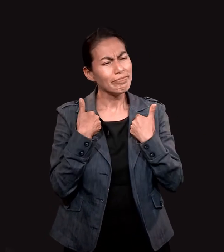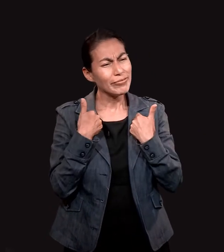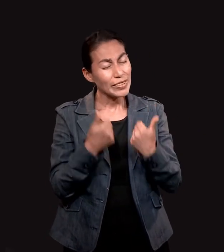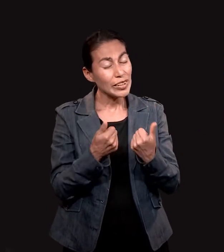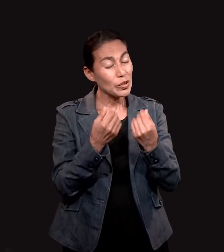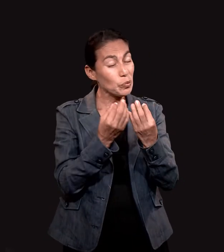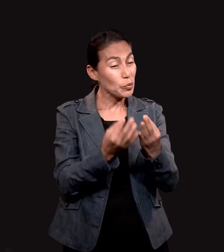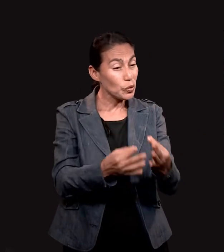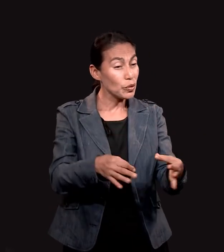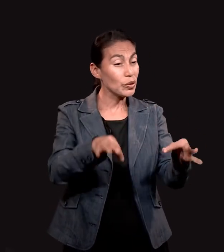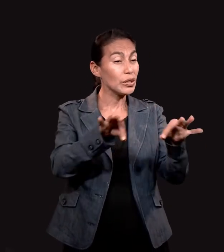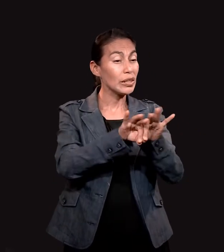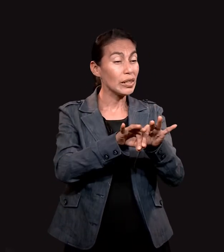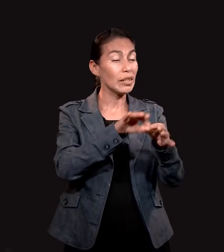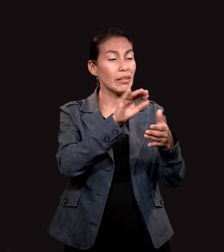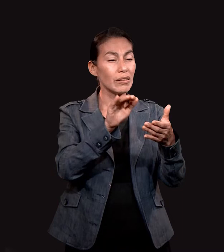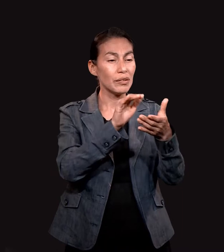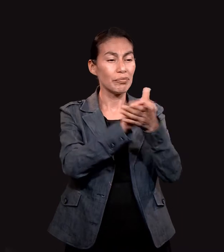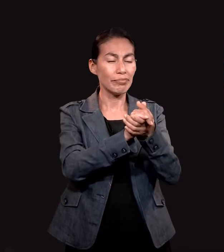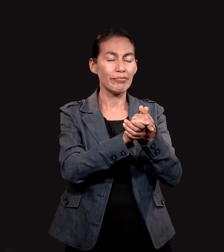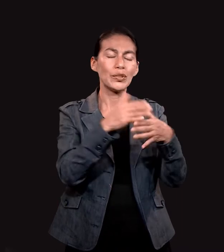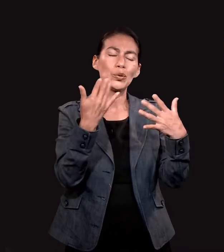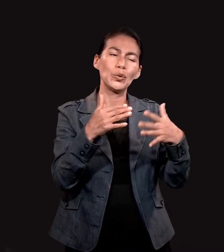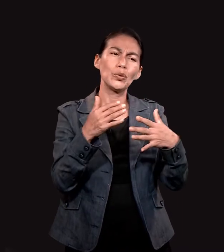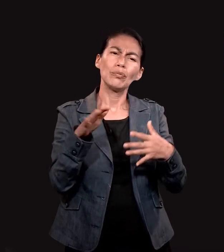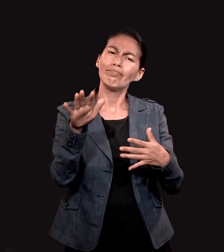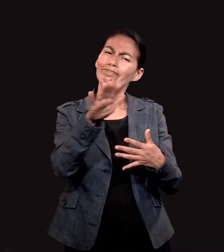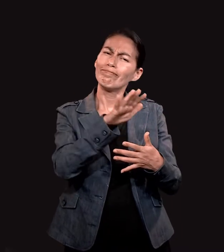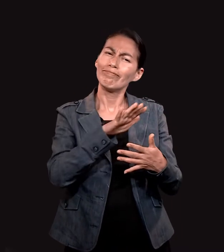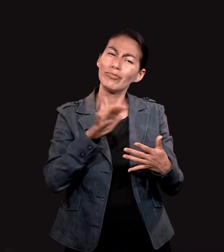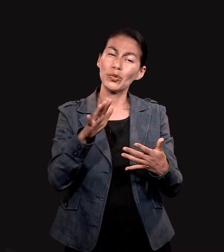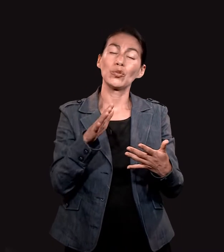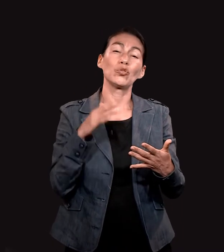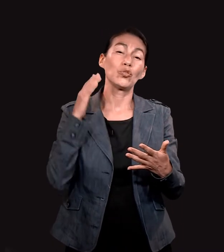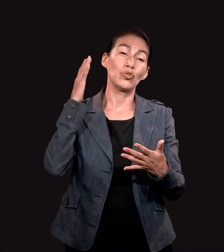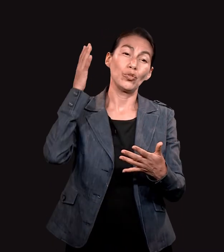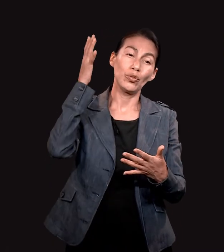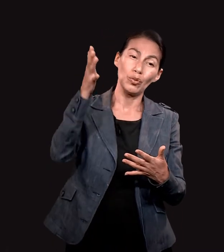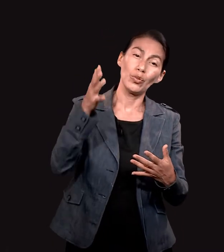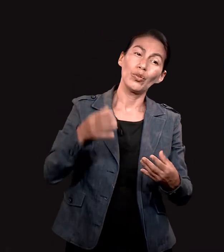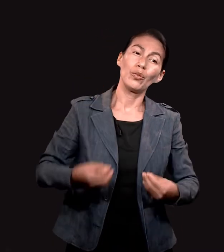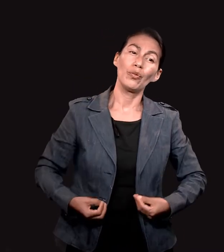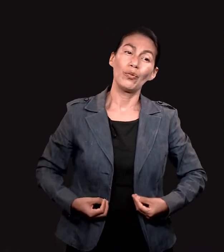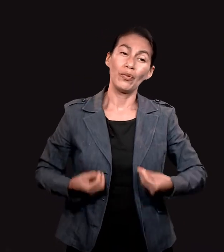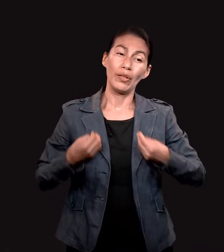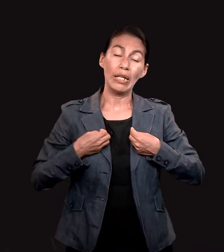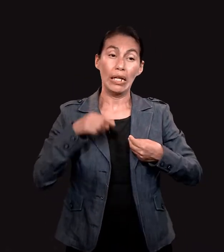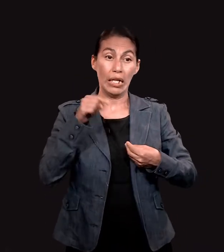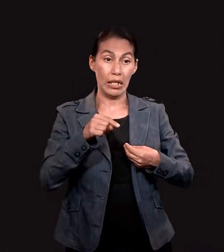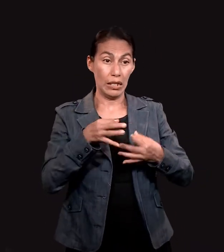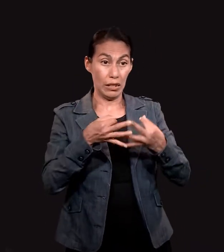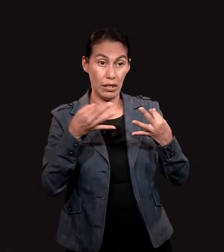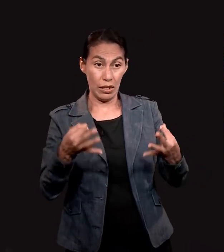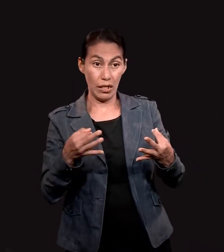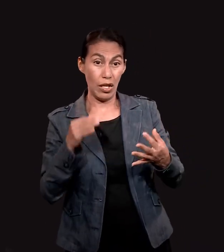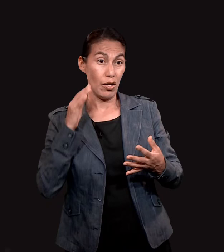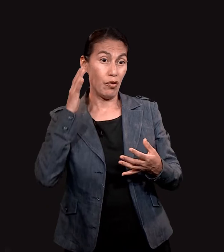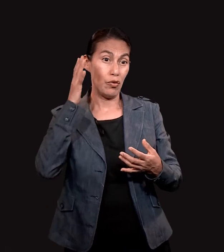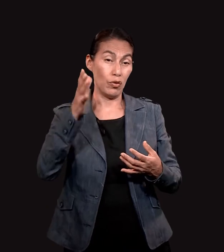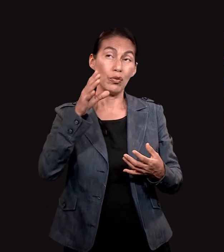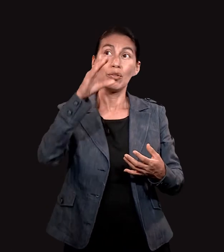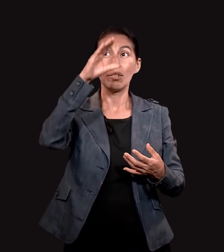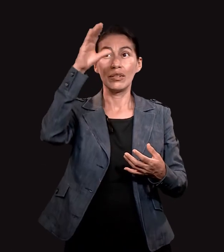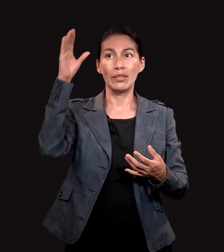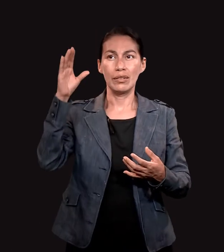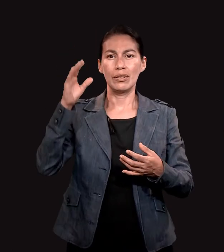estar consciente de la importancia que tiene este paso para todo, para el futuro de tu vida aquí en la